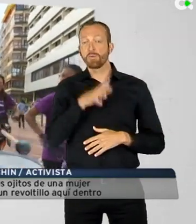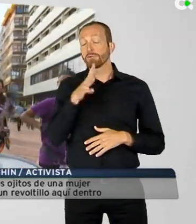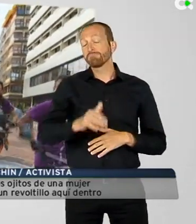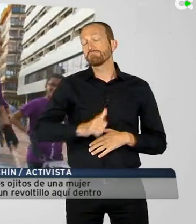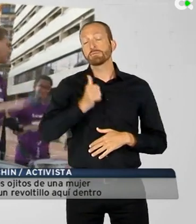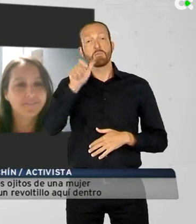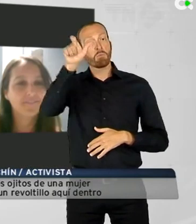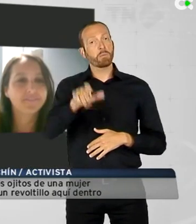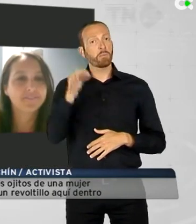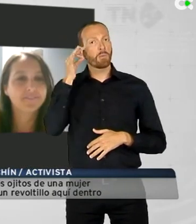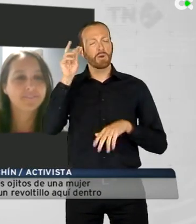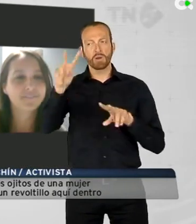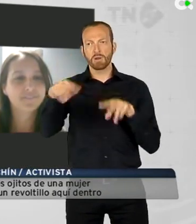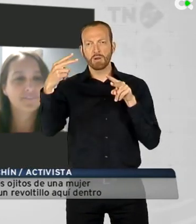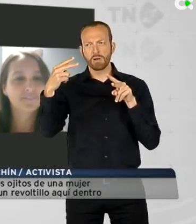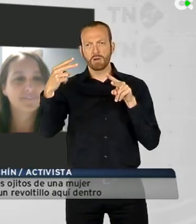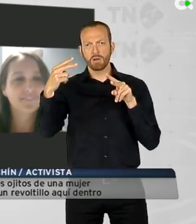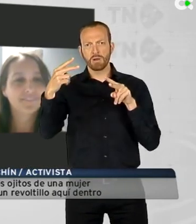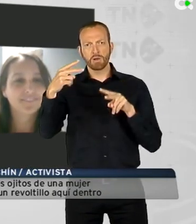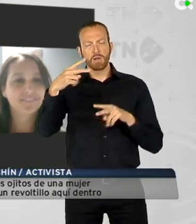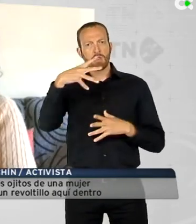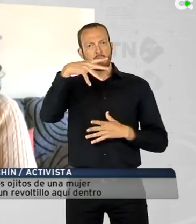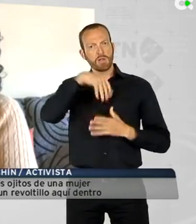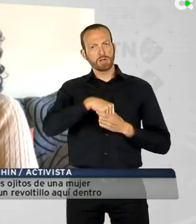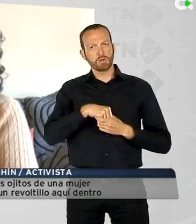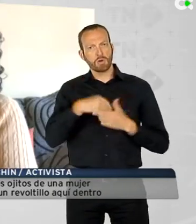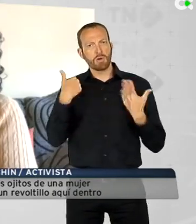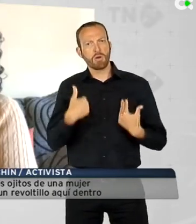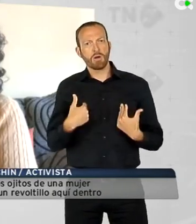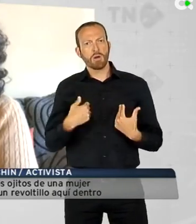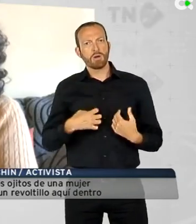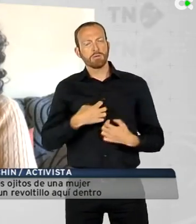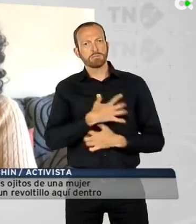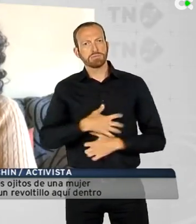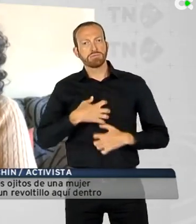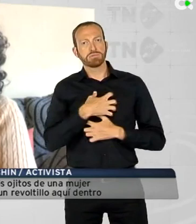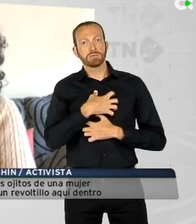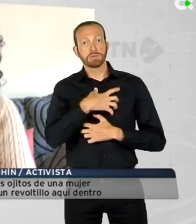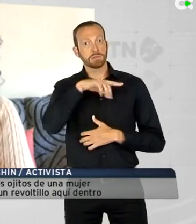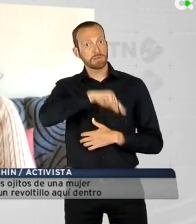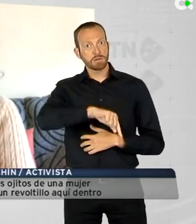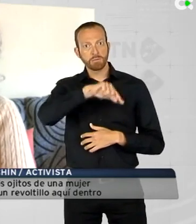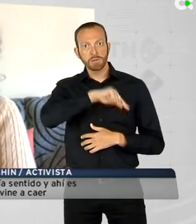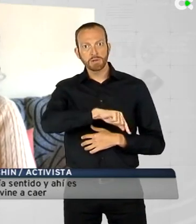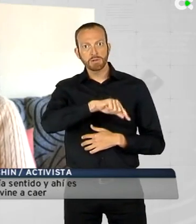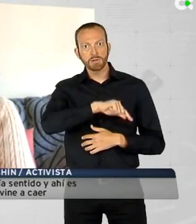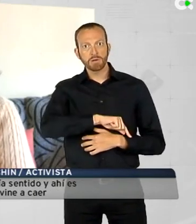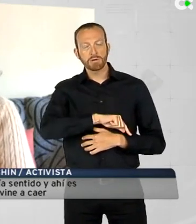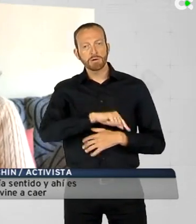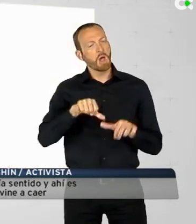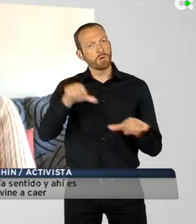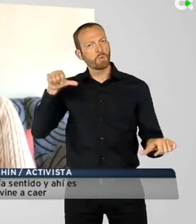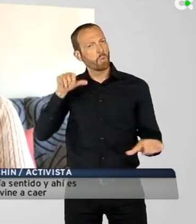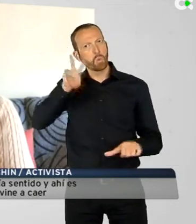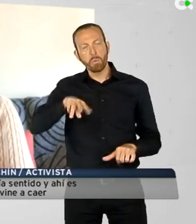de una mujer y sentí dentro de mí un revoltillo aquí dentro que nunca había